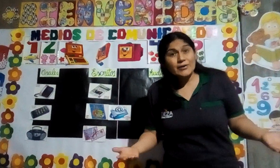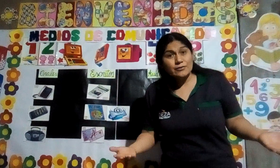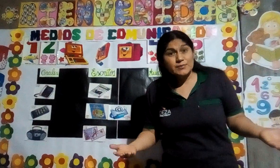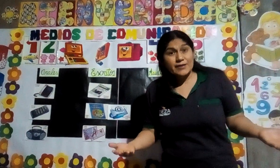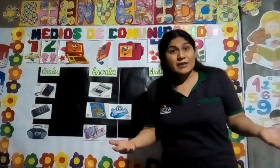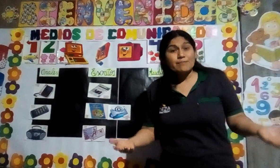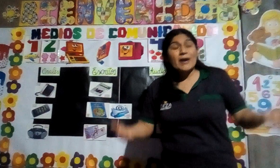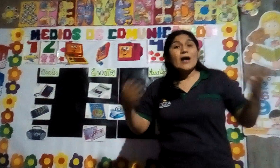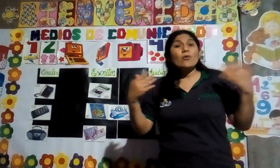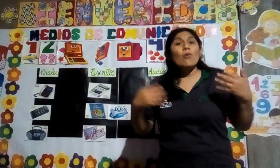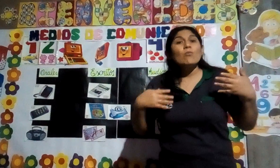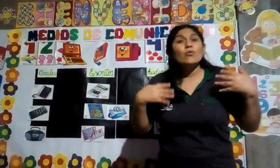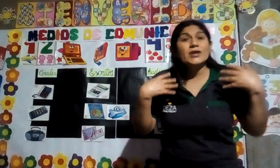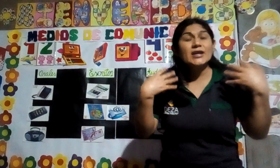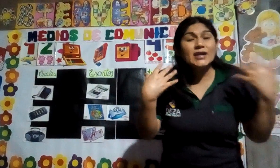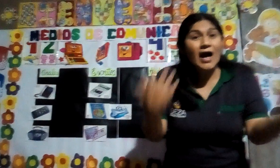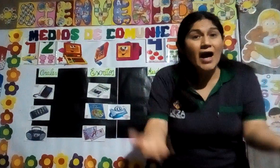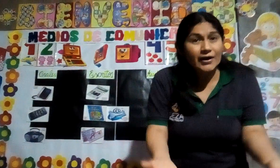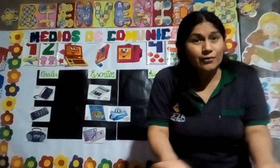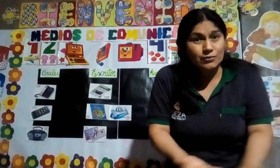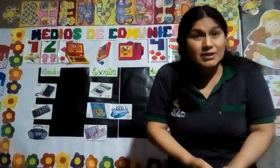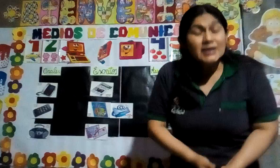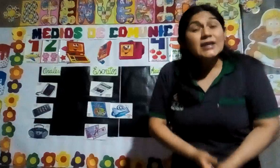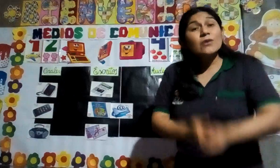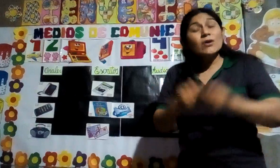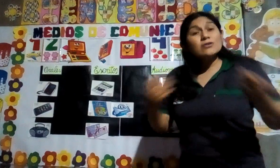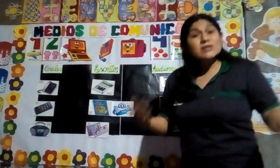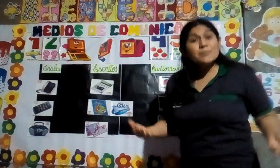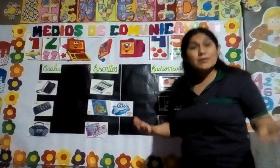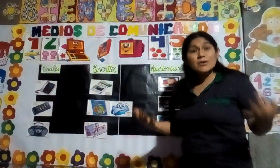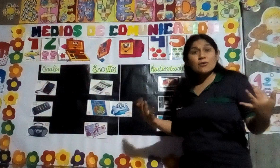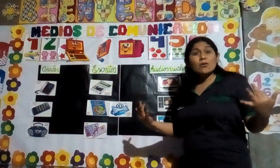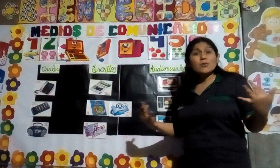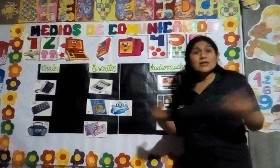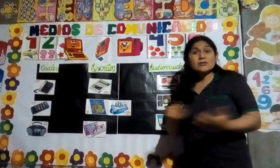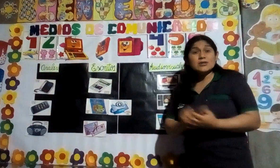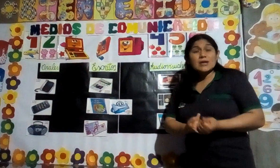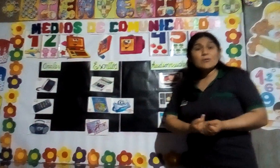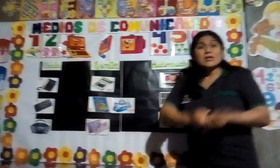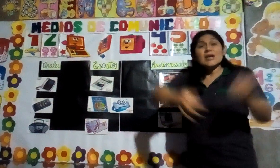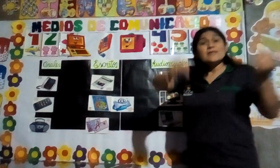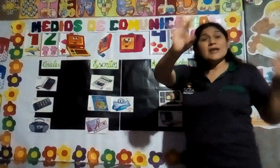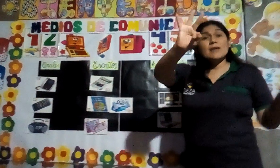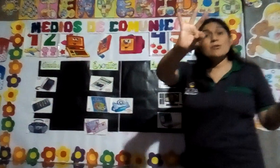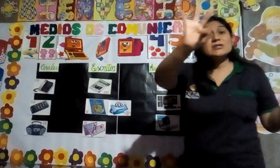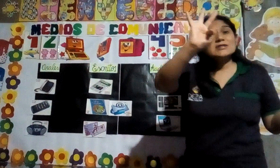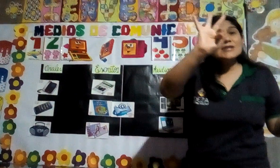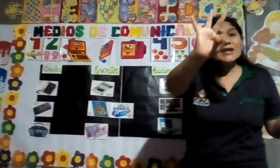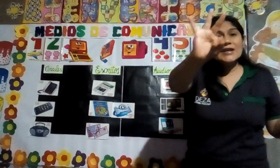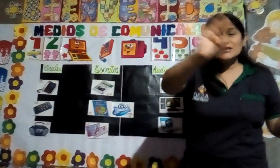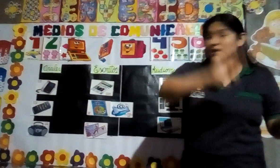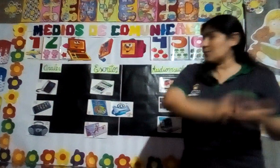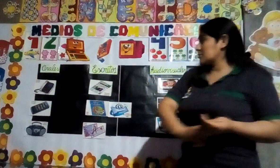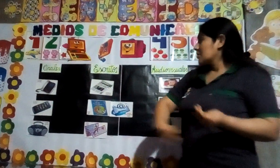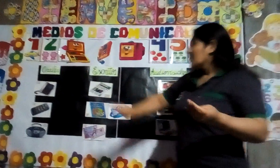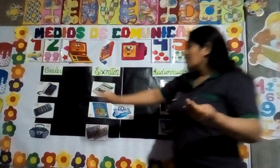informarnos, ¿verdad? Para comunicarnos. ¿Y cuántos tipos de medios de comunicación tenemos? Tenemos tres tipos.